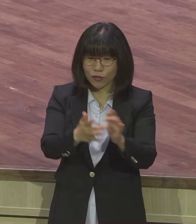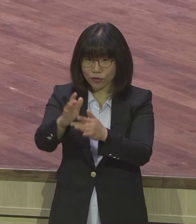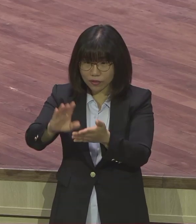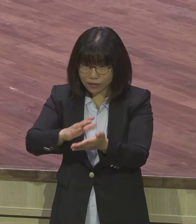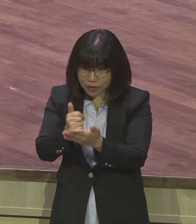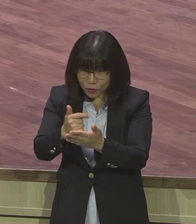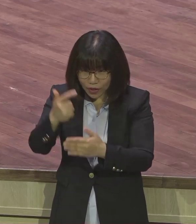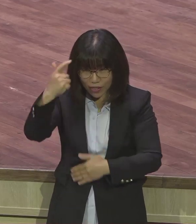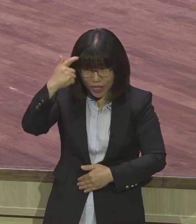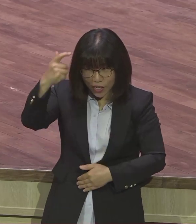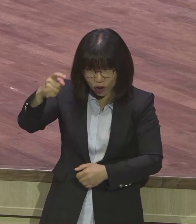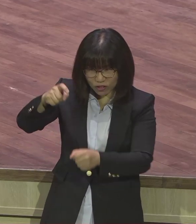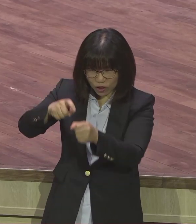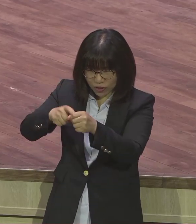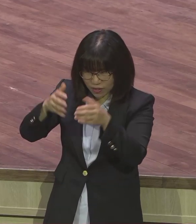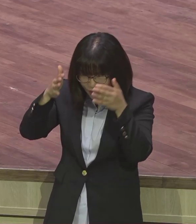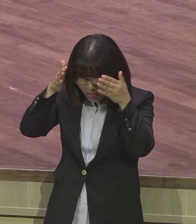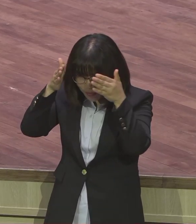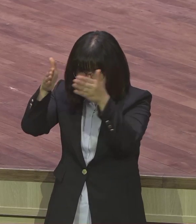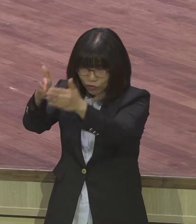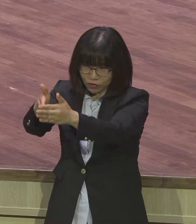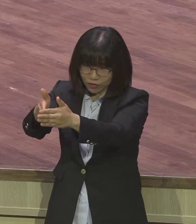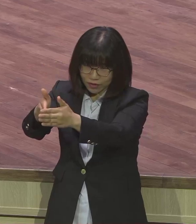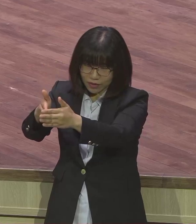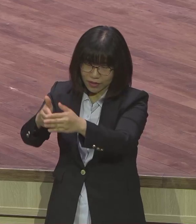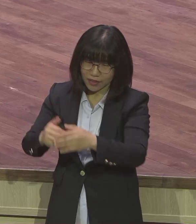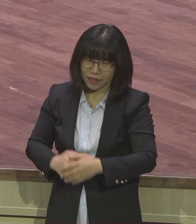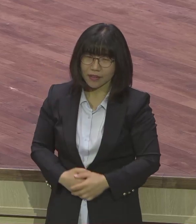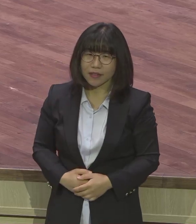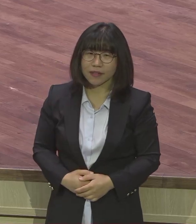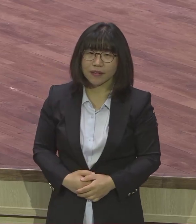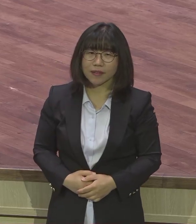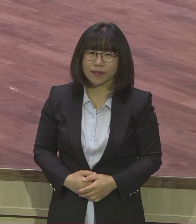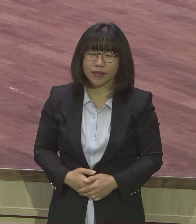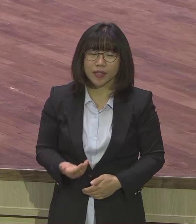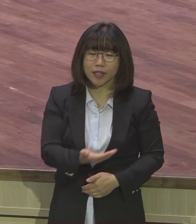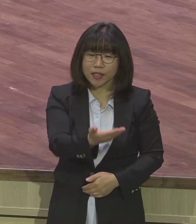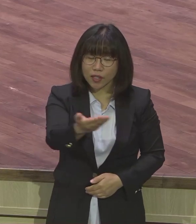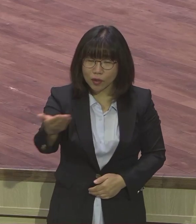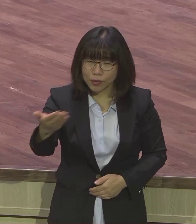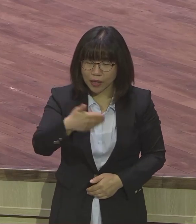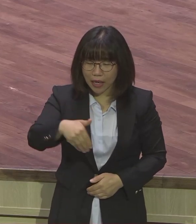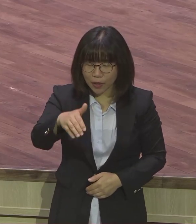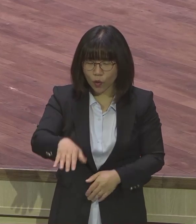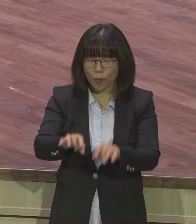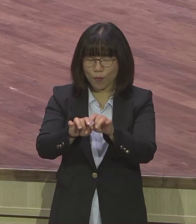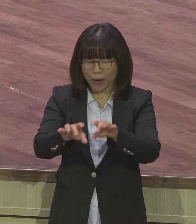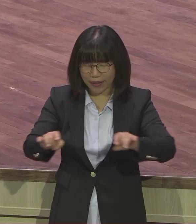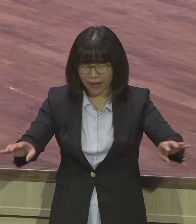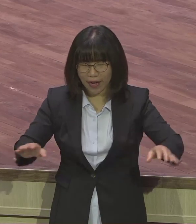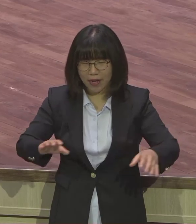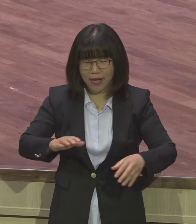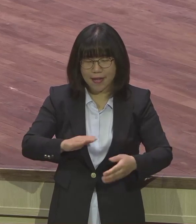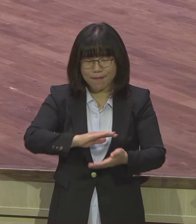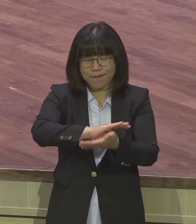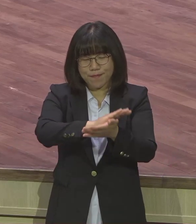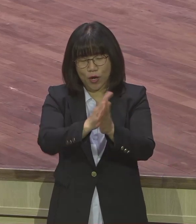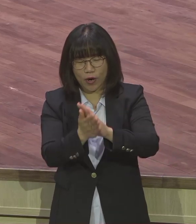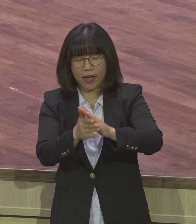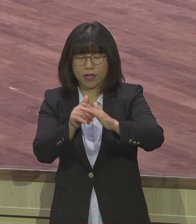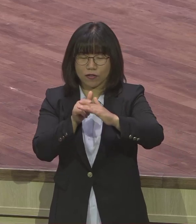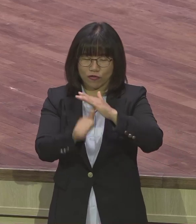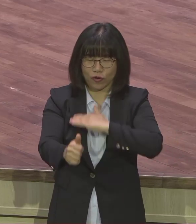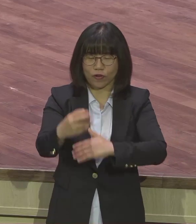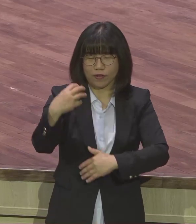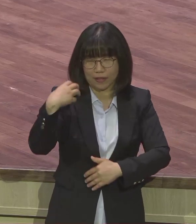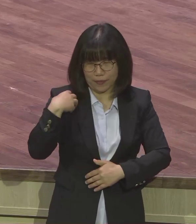영적 초집중하시기 바랍니다. 예수 그리스도. 그래서 가는 곳마다 영적 변화의 주도자 역할을 다